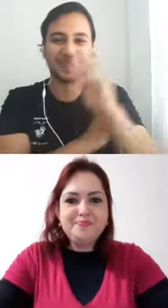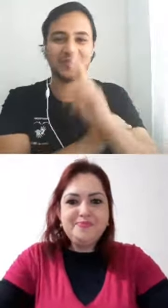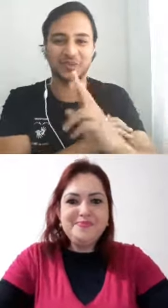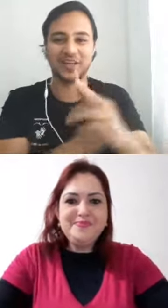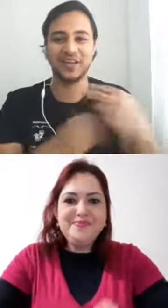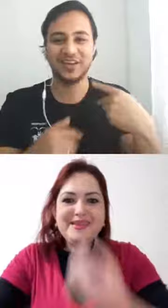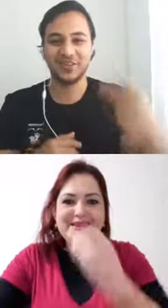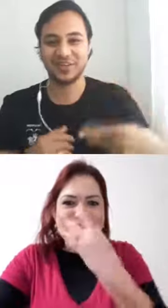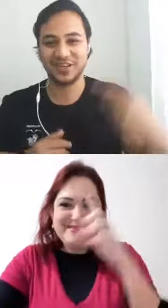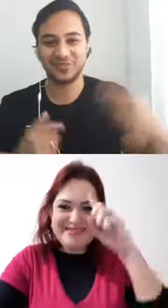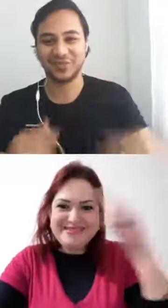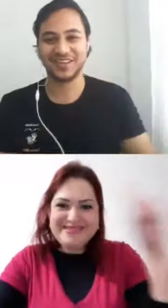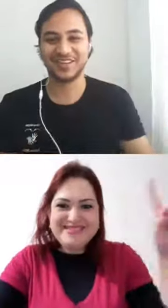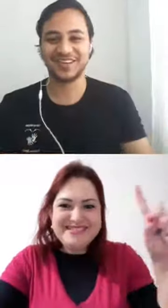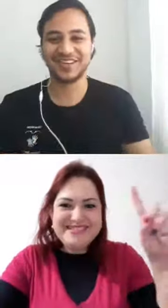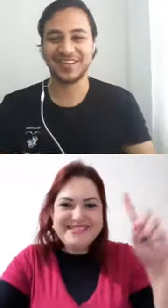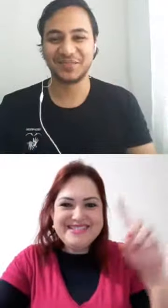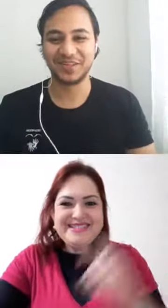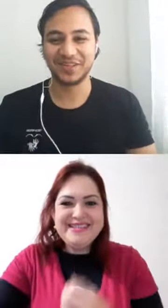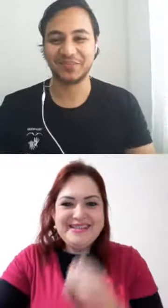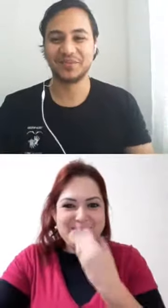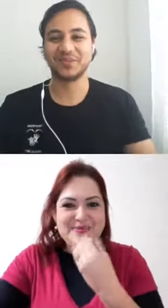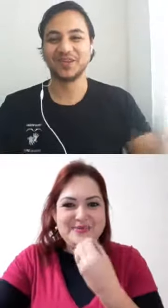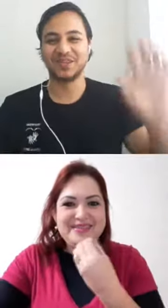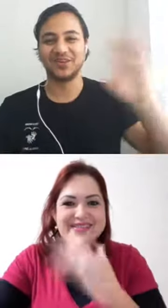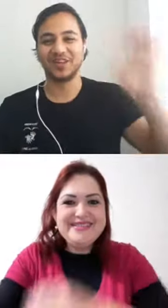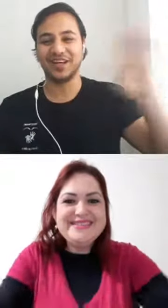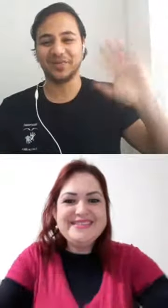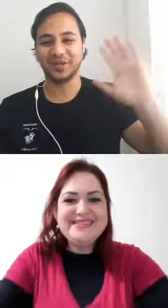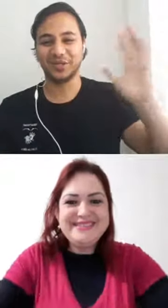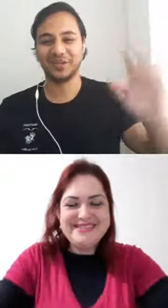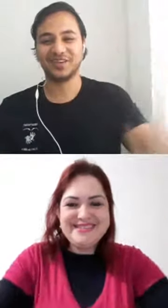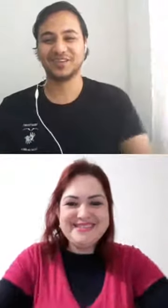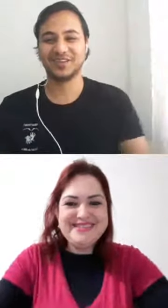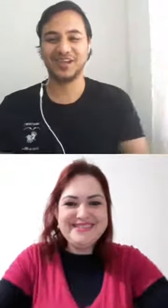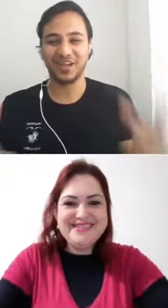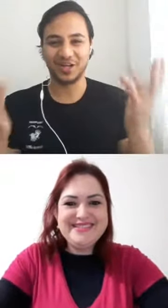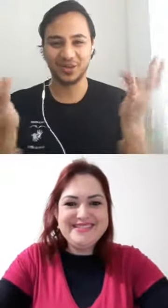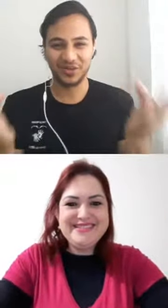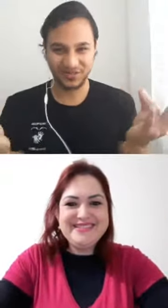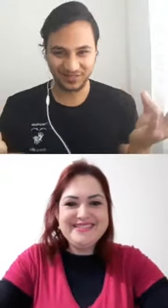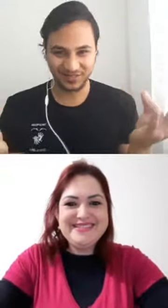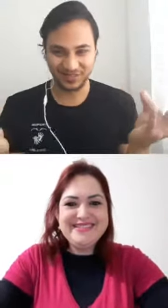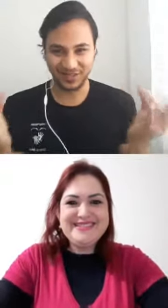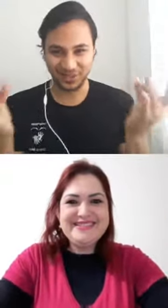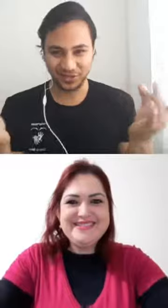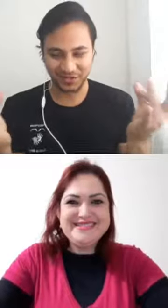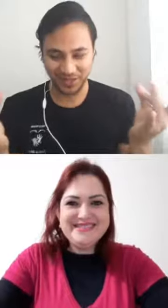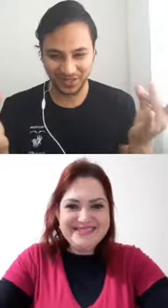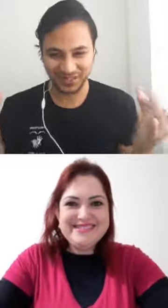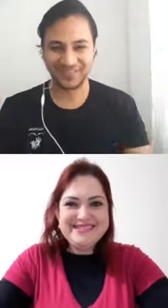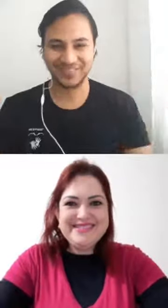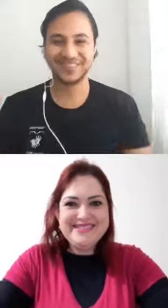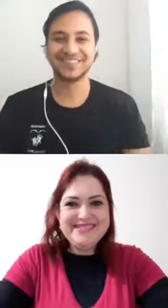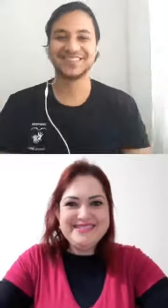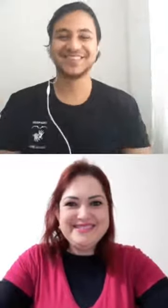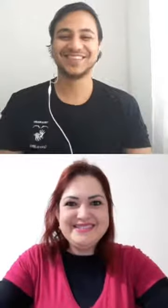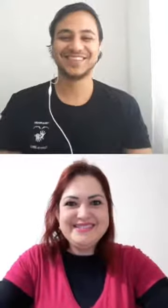Jana responder, eu e a Jana respondendo e batendo um papo. Então, olá aí para a Jo, sinal da Jo de